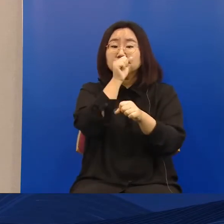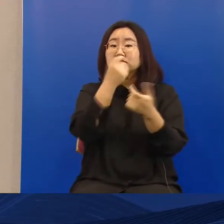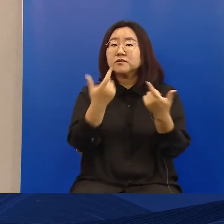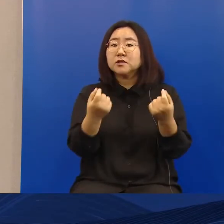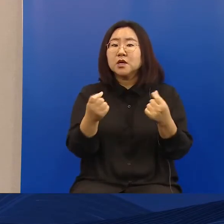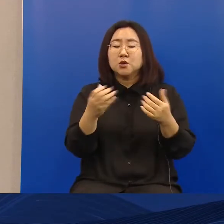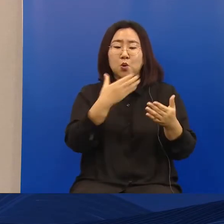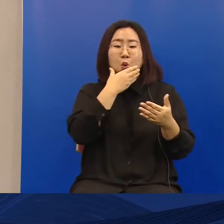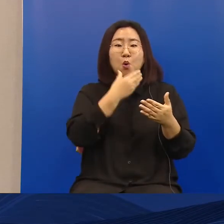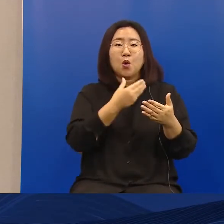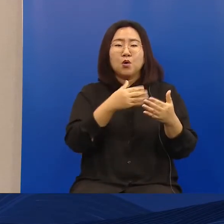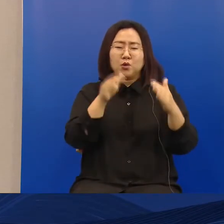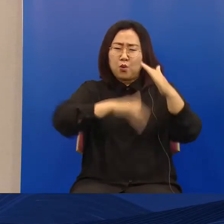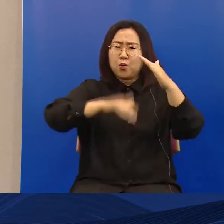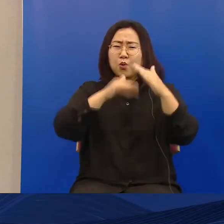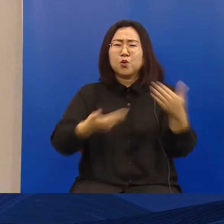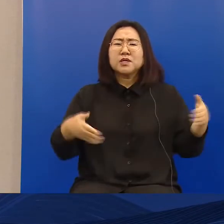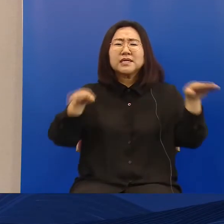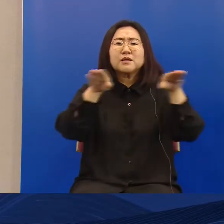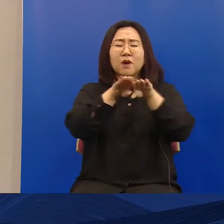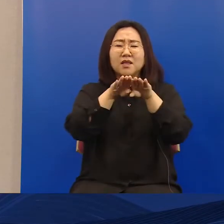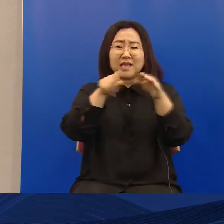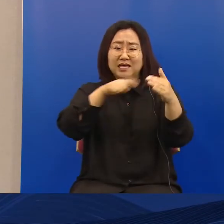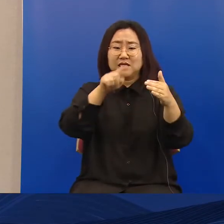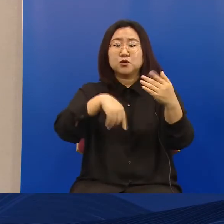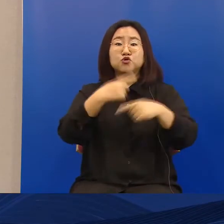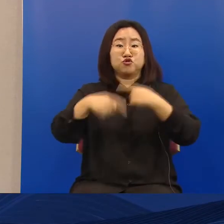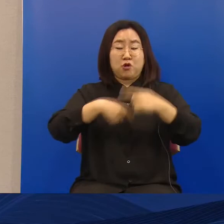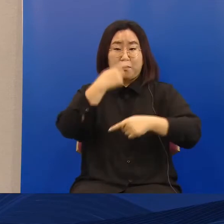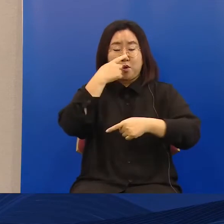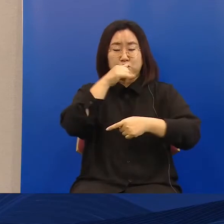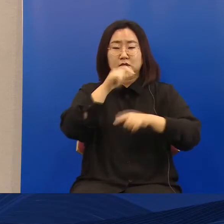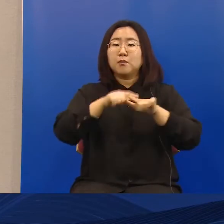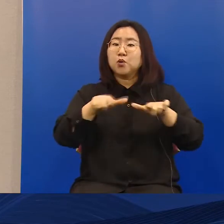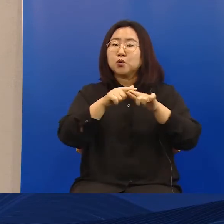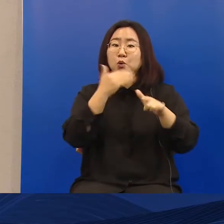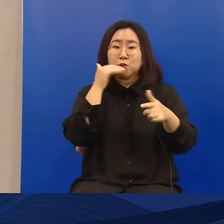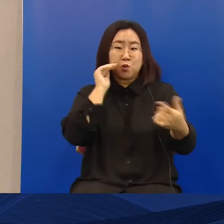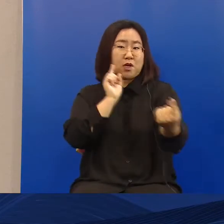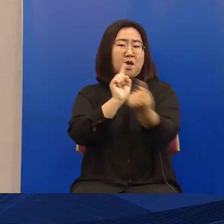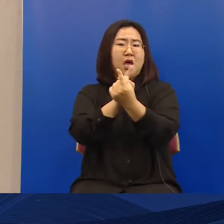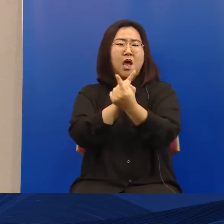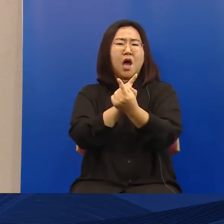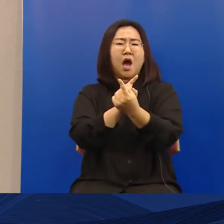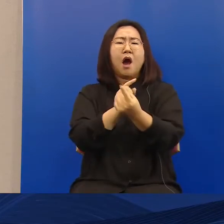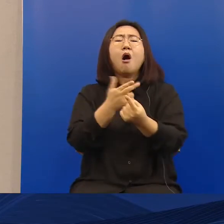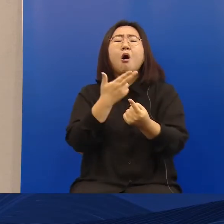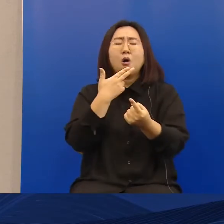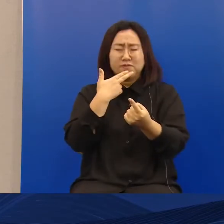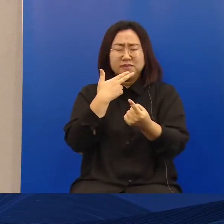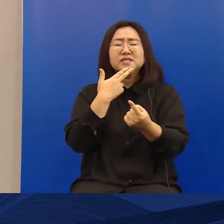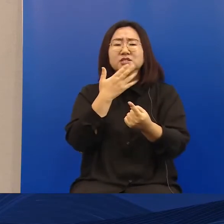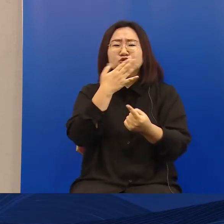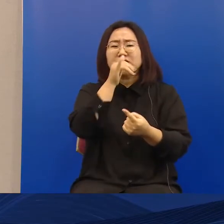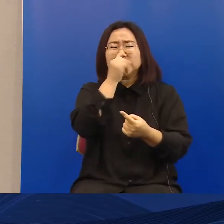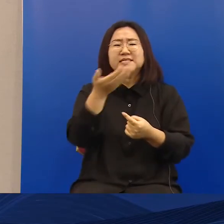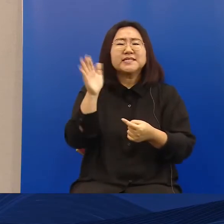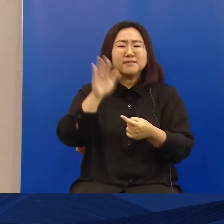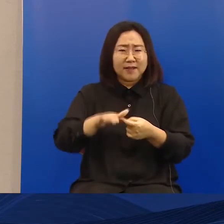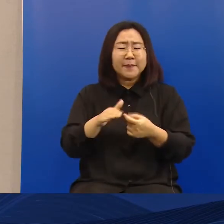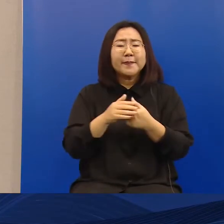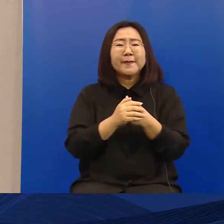있는 분들이 수어를 일상적으로 접할 수 있게 예를 들어서 평소에 농인을 만나지 않으면 수어를 쓰기는 어렵거든요.